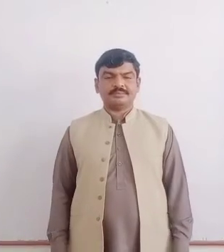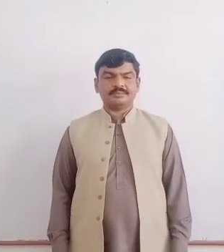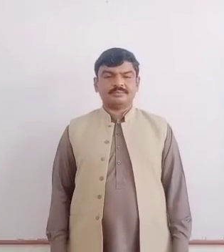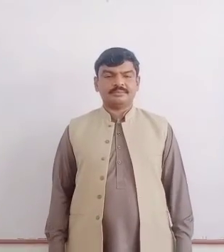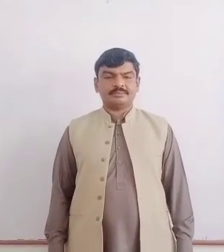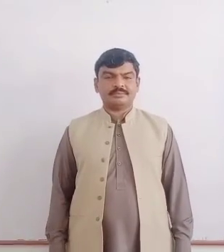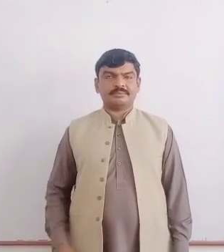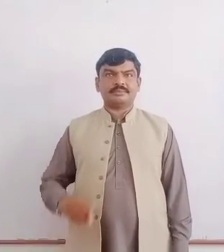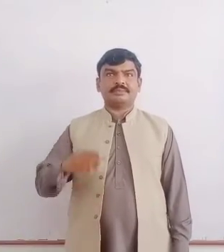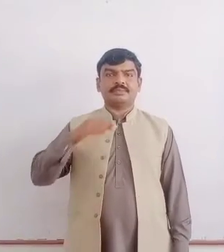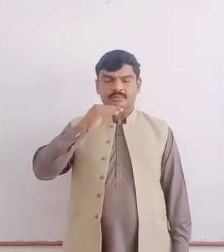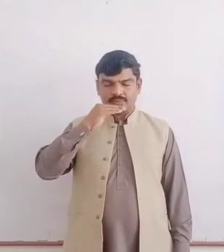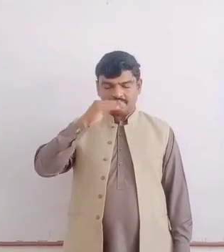नार,